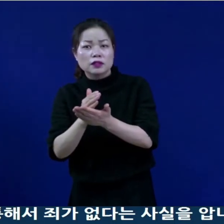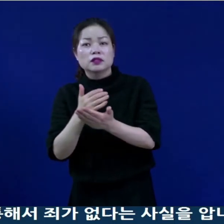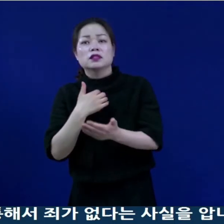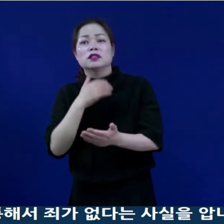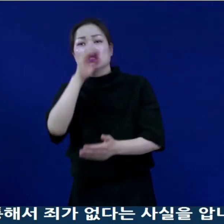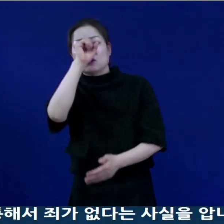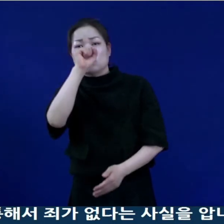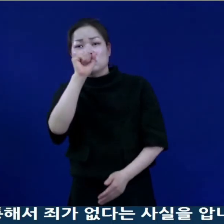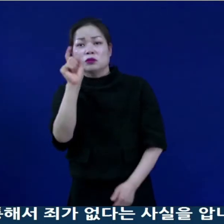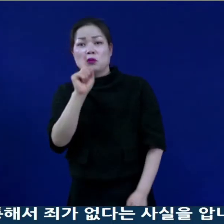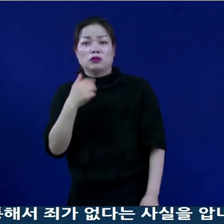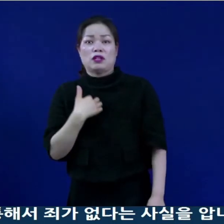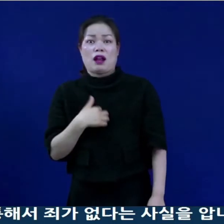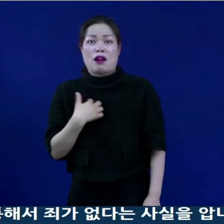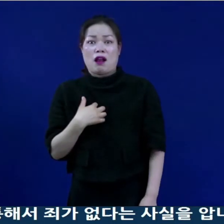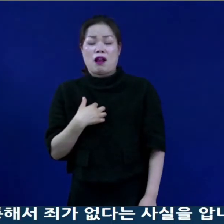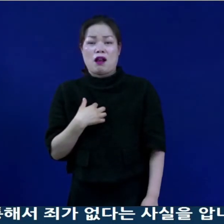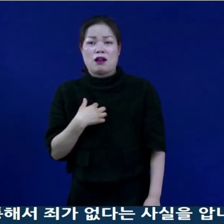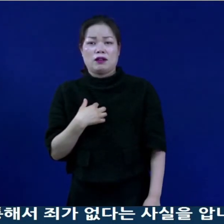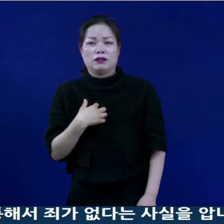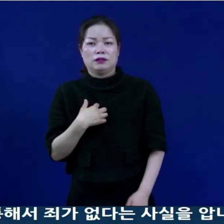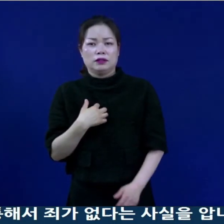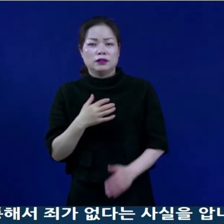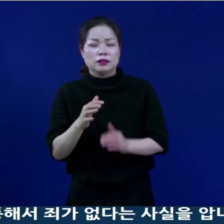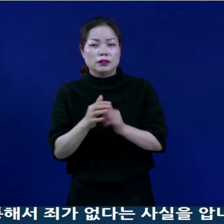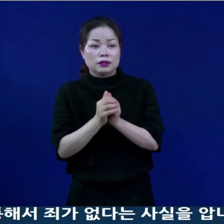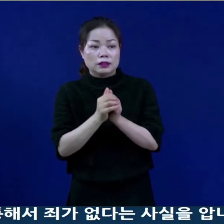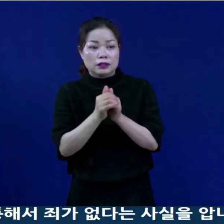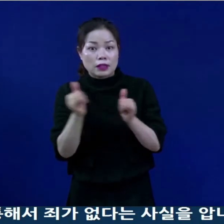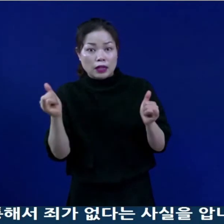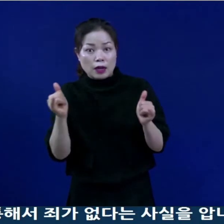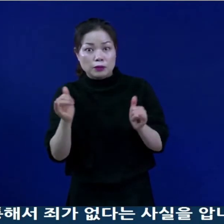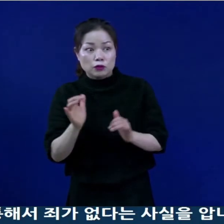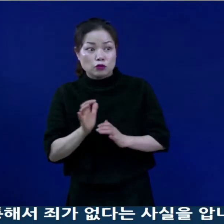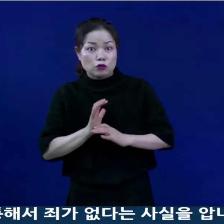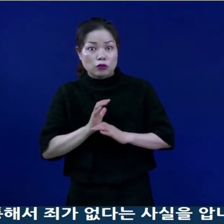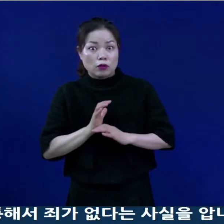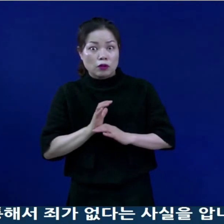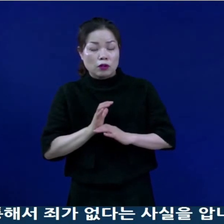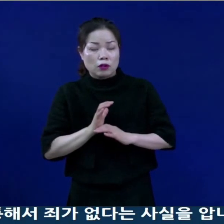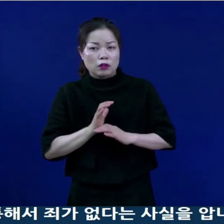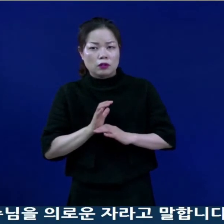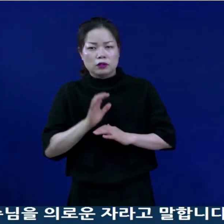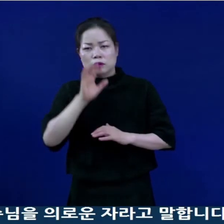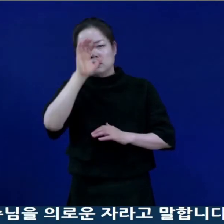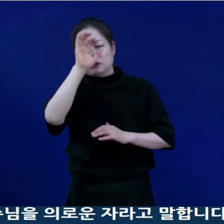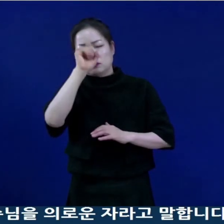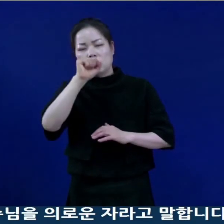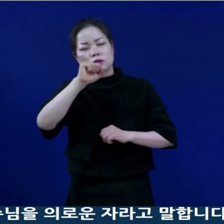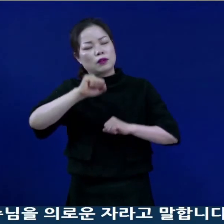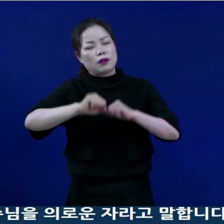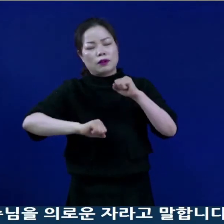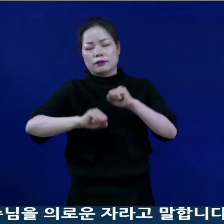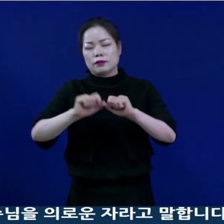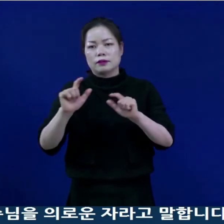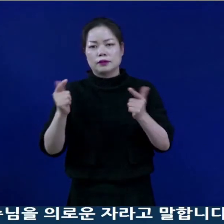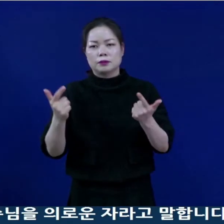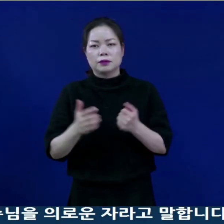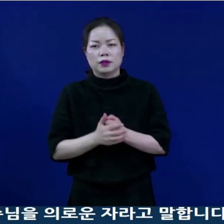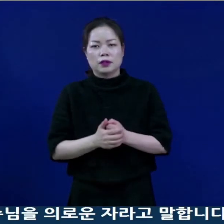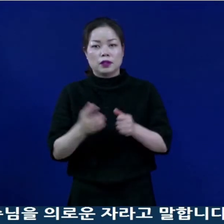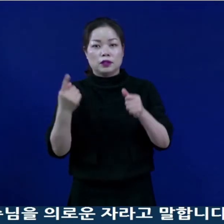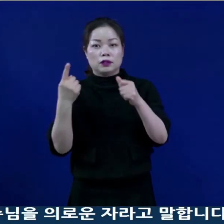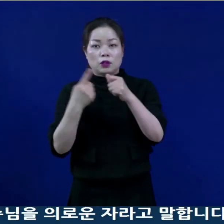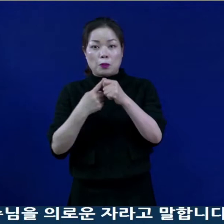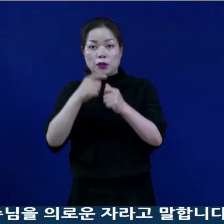알고 있었습니다. 그러나 그는 사람을 두려워한 나머지 그는 선을 행하지 않습니다. 이것이 그의 첫